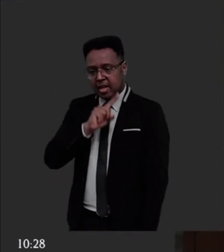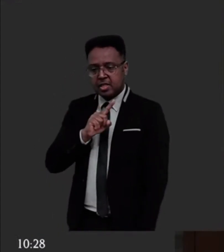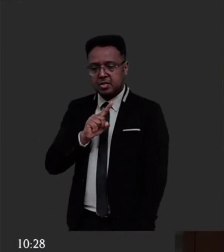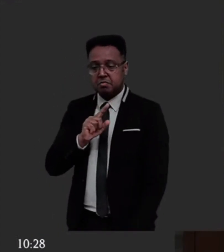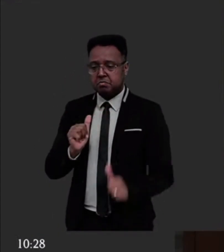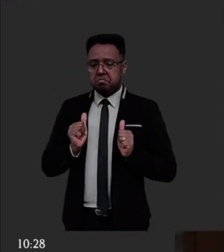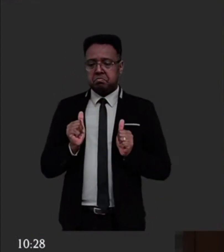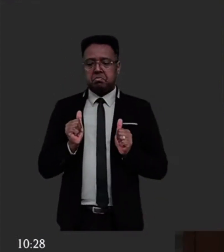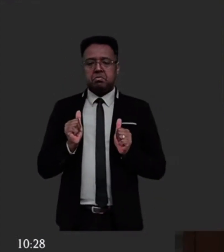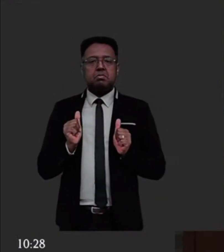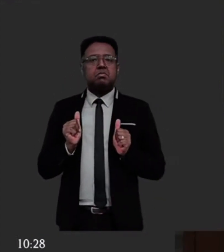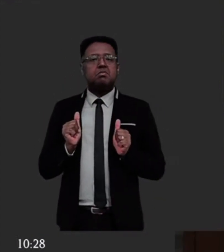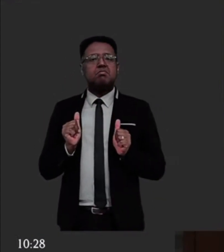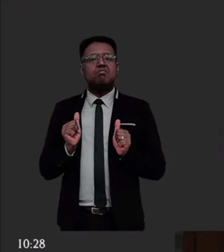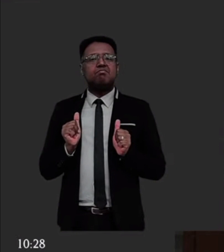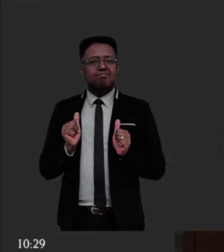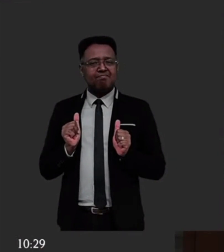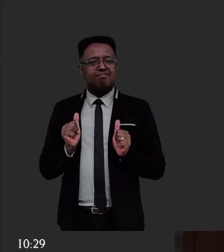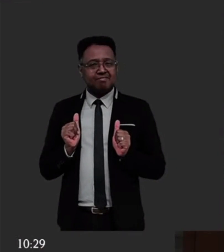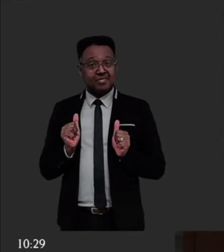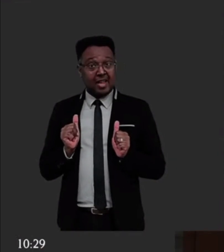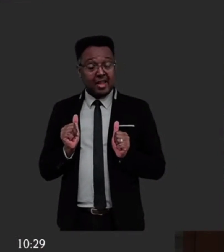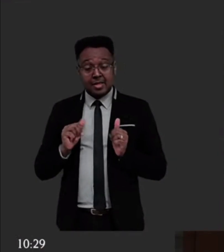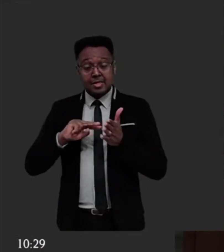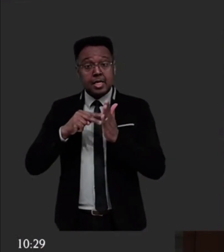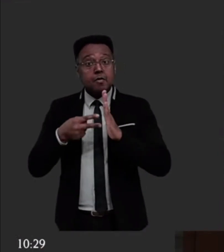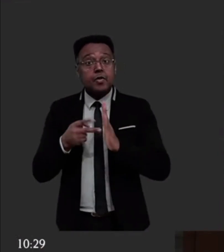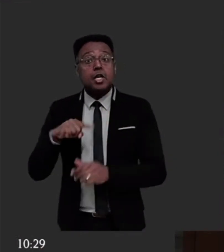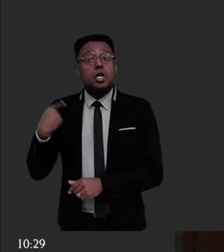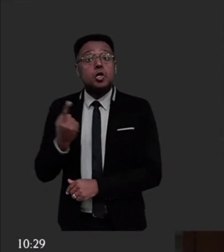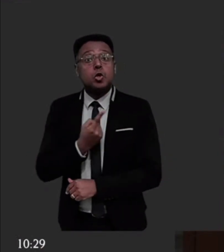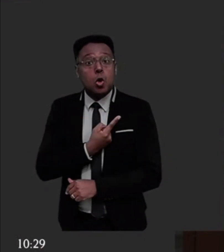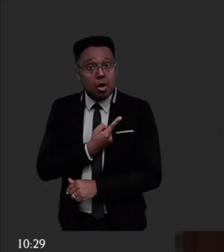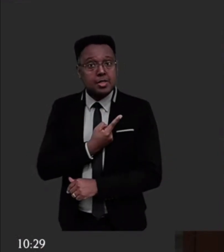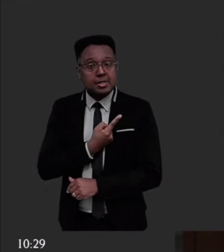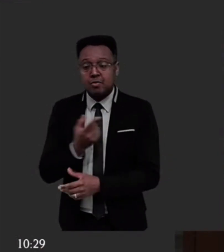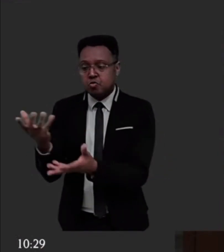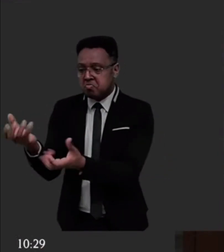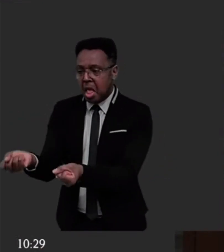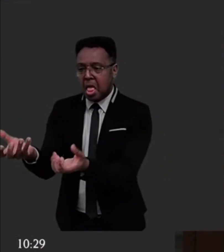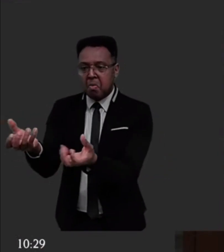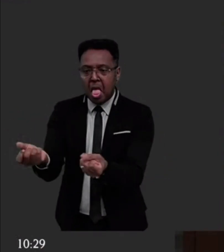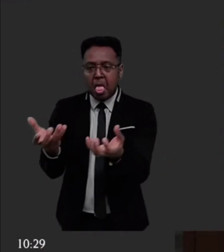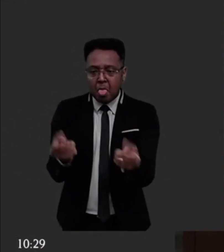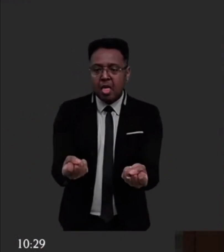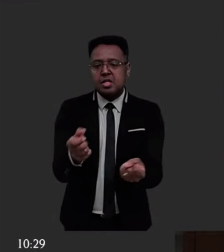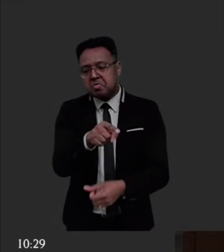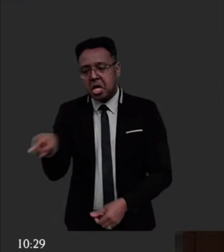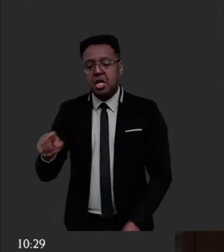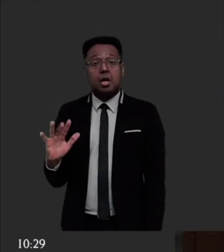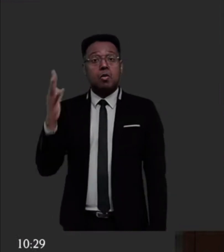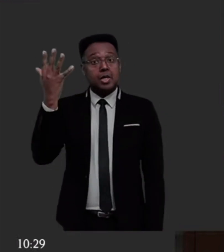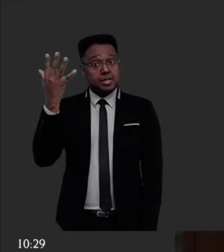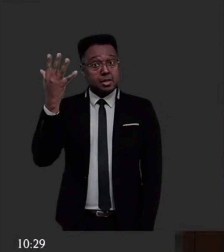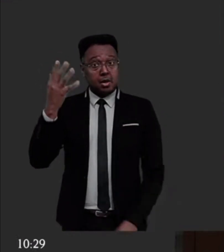se tornando conivente com a prática do erro, por nos mantermos calados, quando o Senhor nos ensina